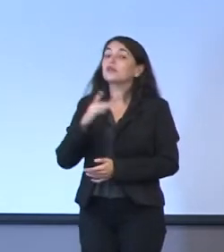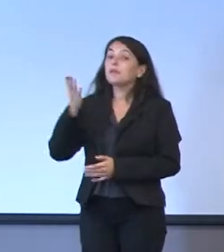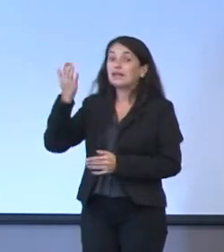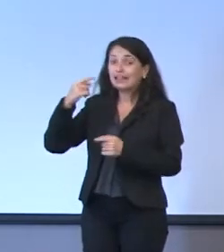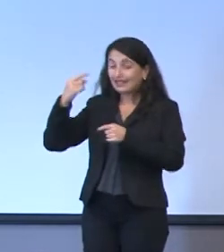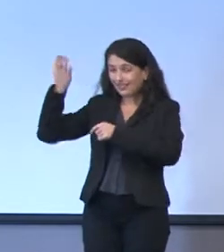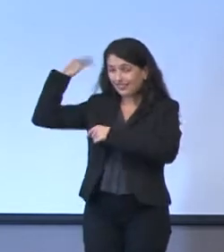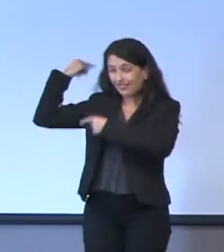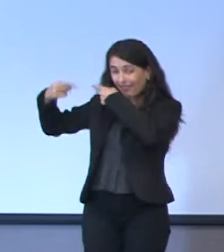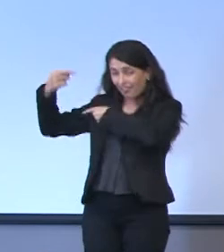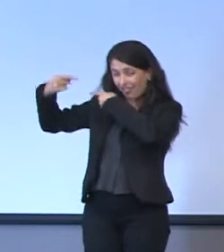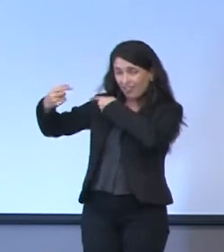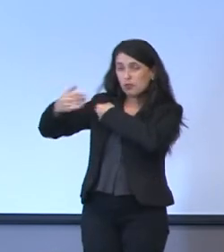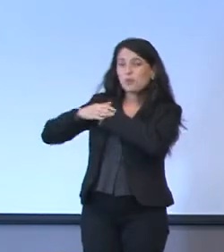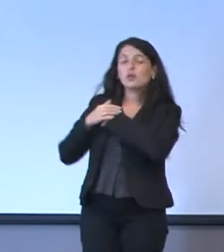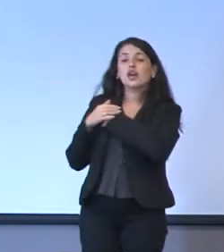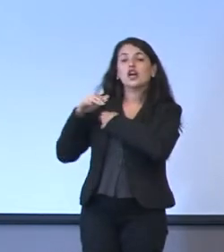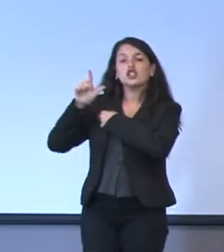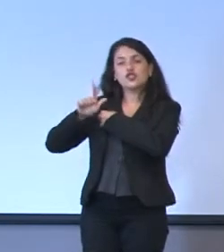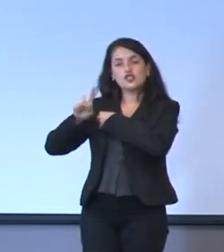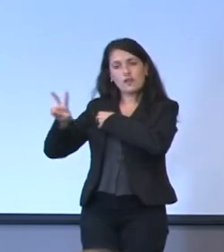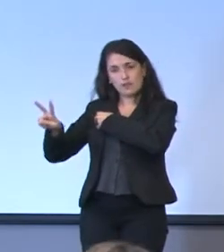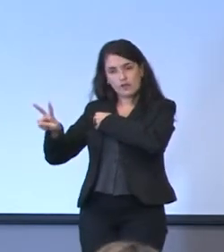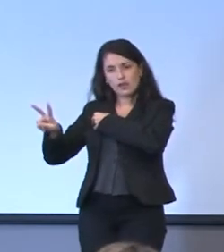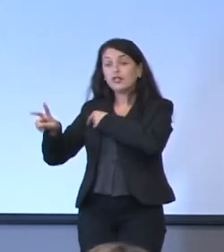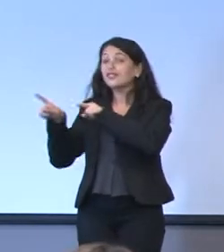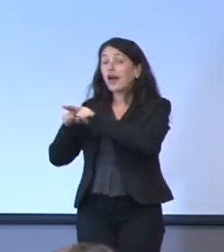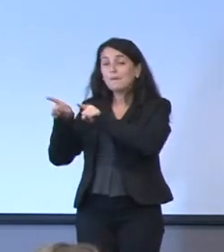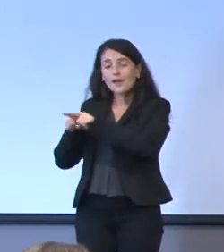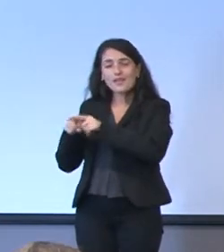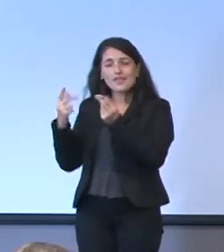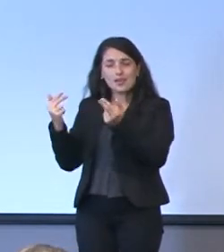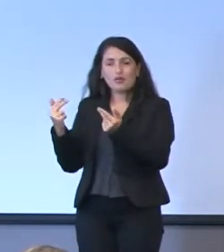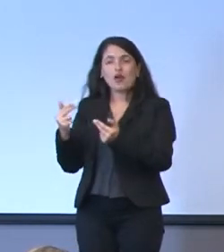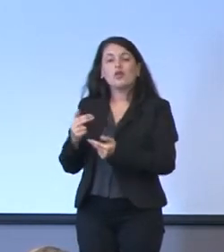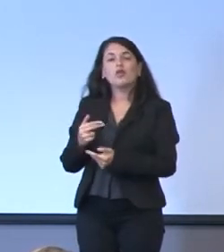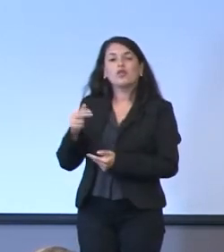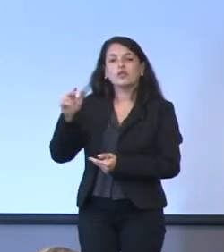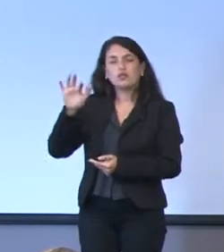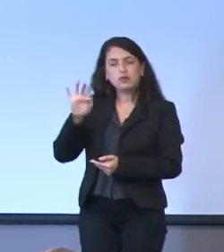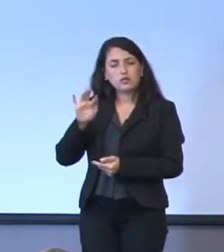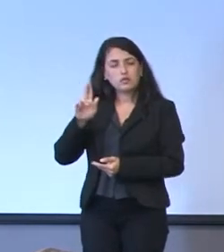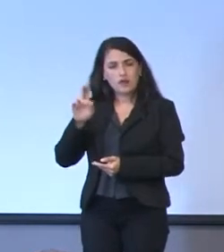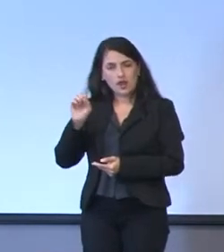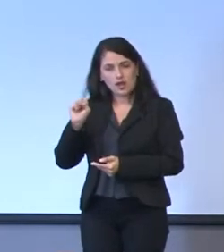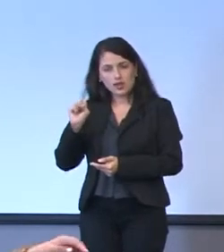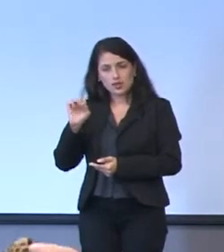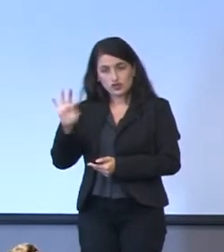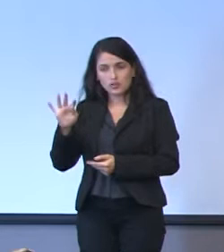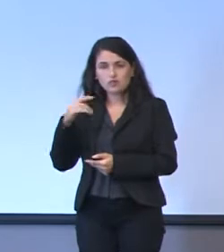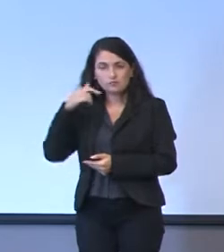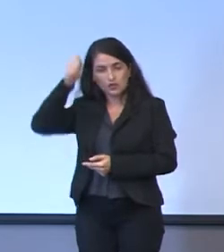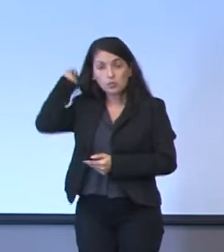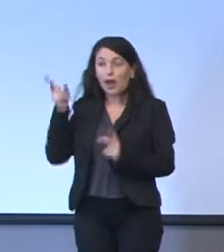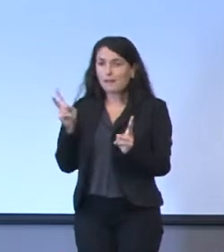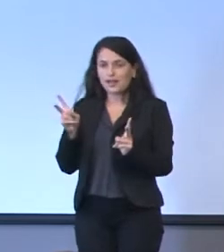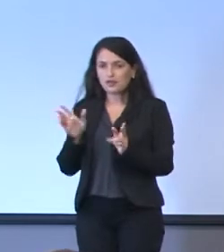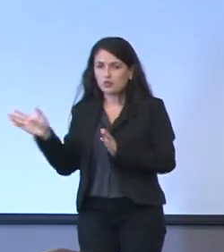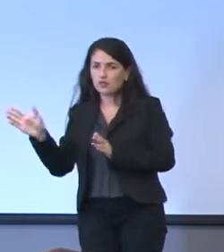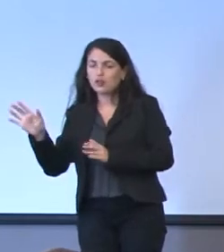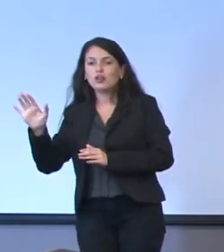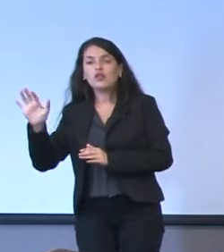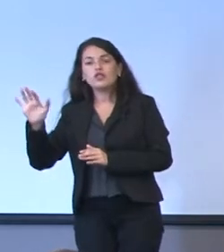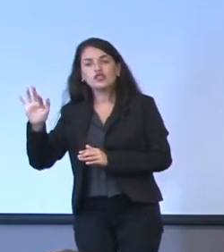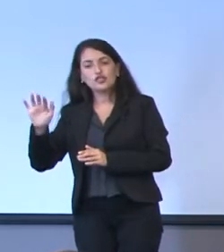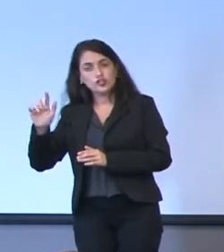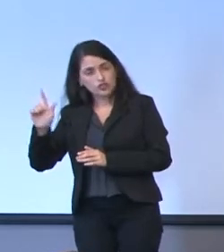né, o processo seletivo era feito por meio da FUVEST. Então eu coloquei lá as 2 ou 3 opções da FEA, né, da Escola de